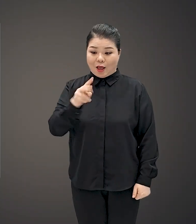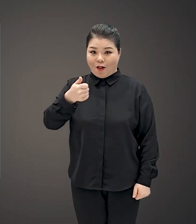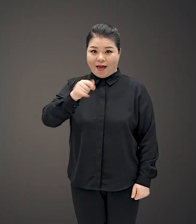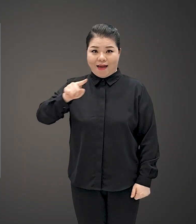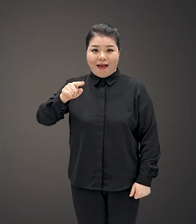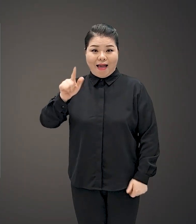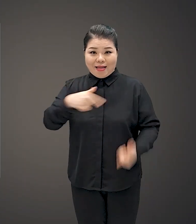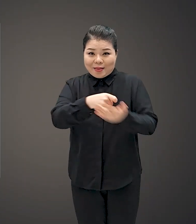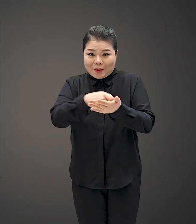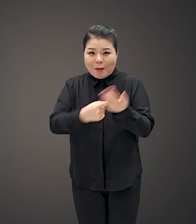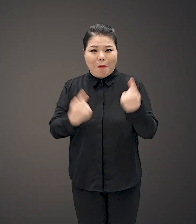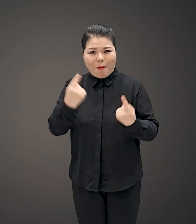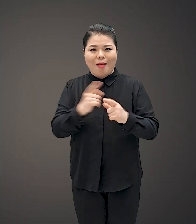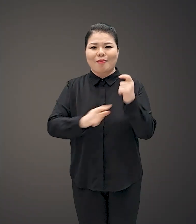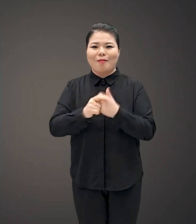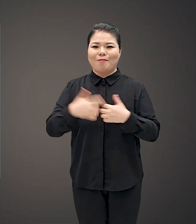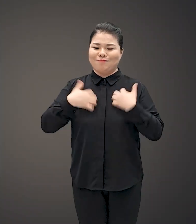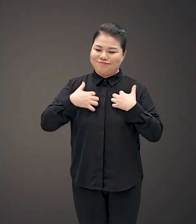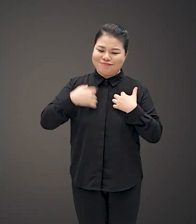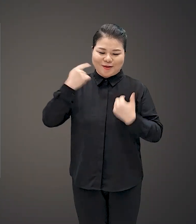유쾌하고 통쾌한 여행기.